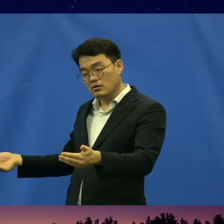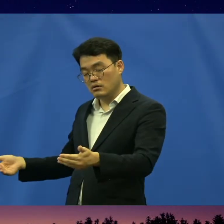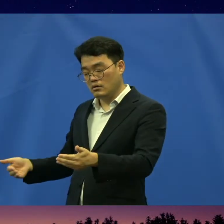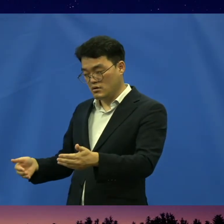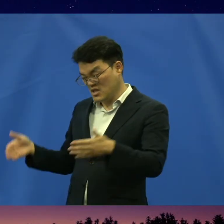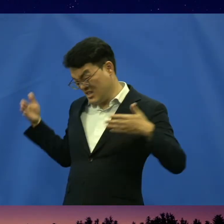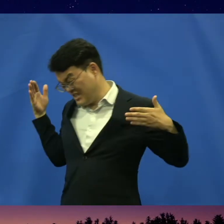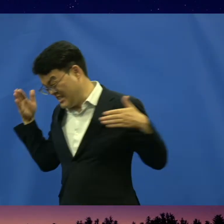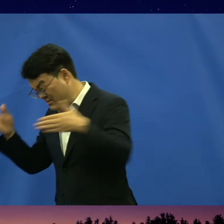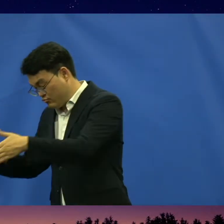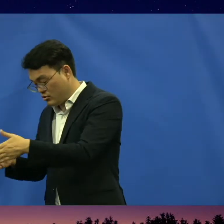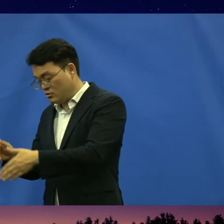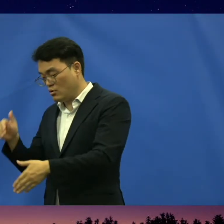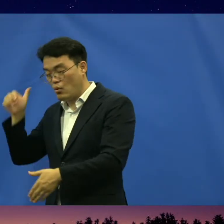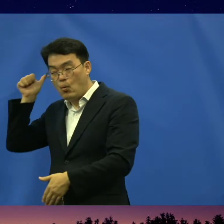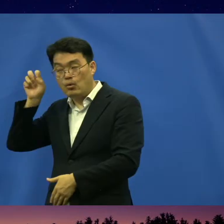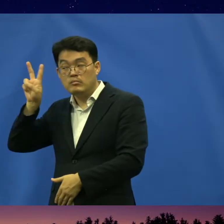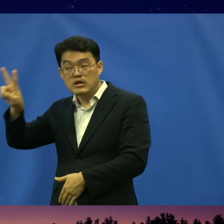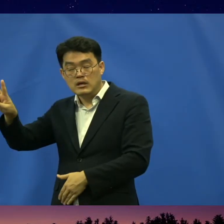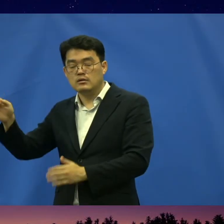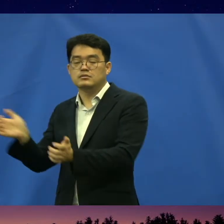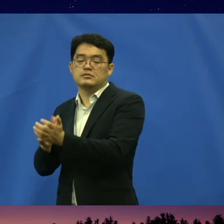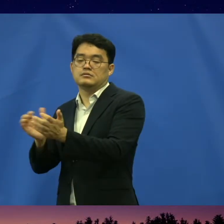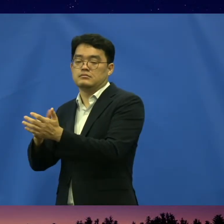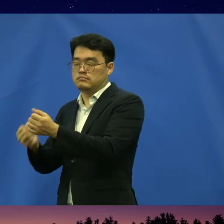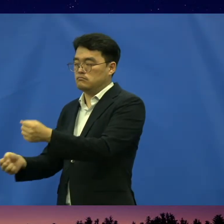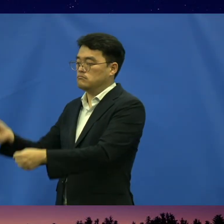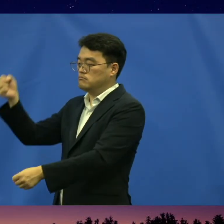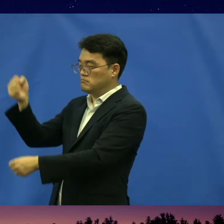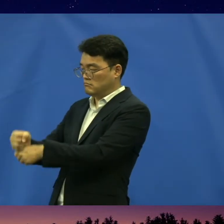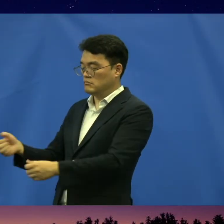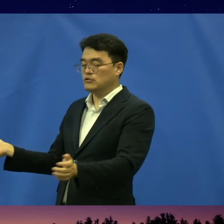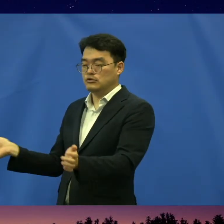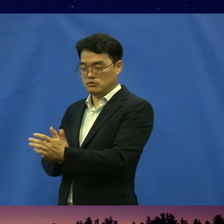풀리지 않는 문제는 없어요. 미션 컴플리트.